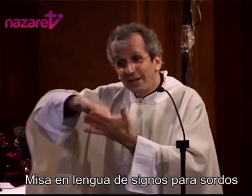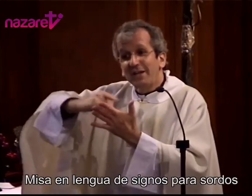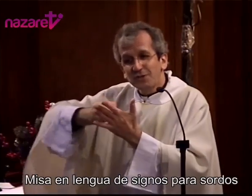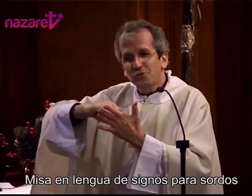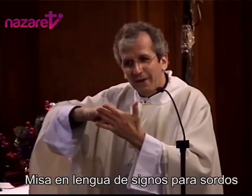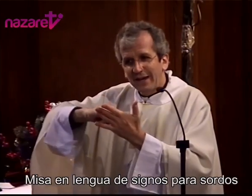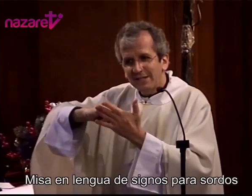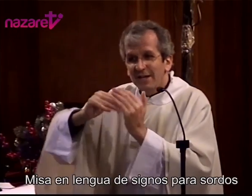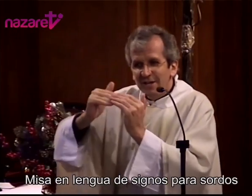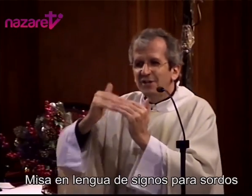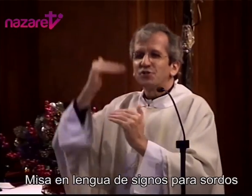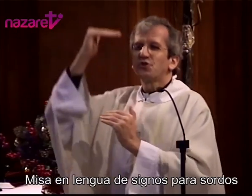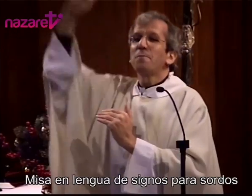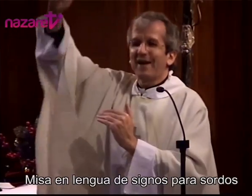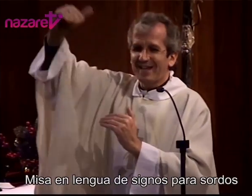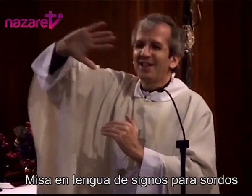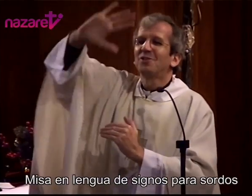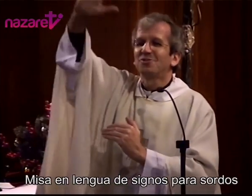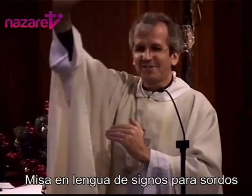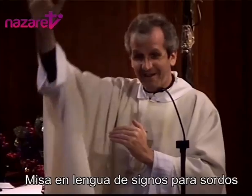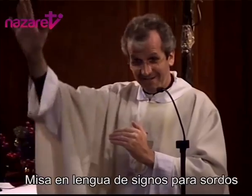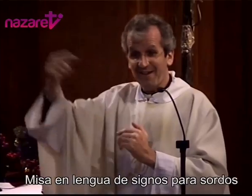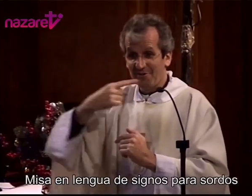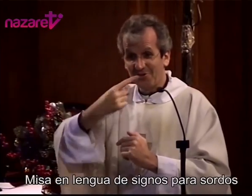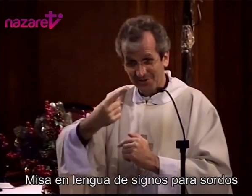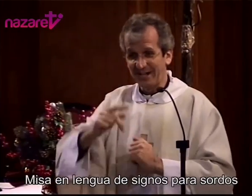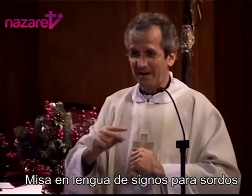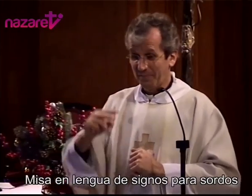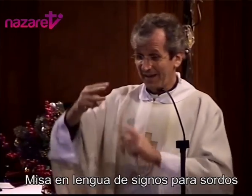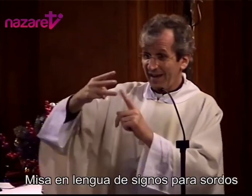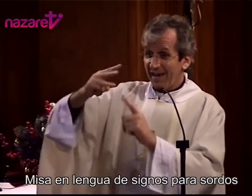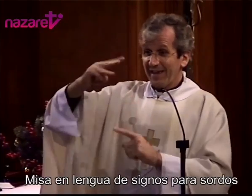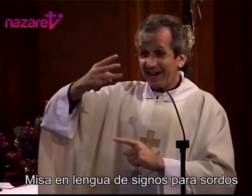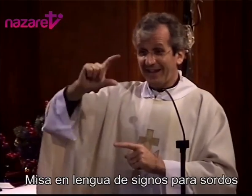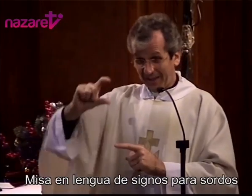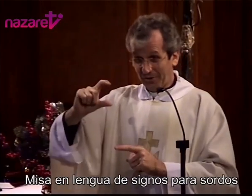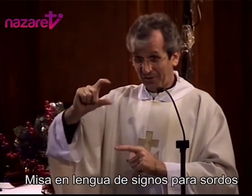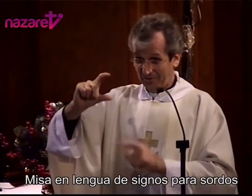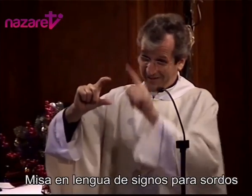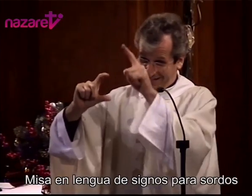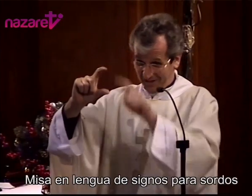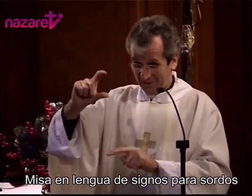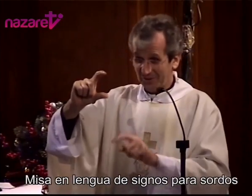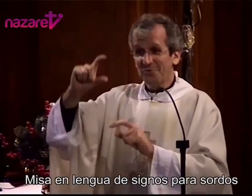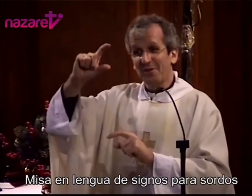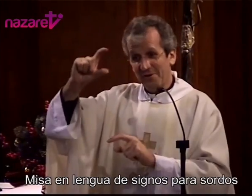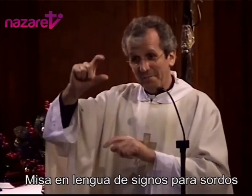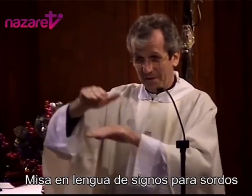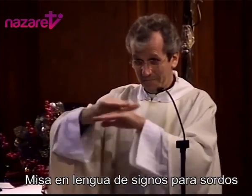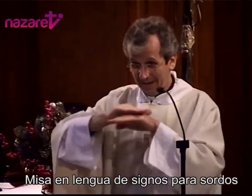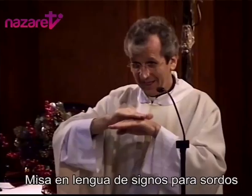caminos y sus planes son más altos que el cielo, nos dirá. Y el tercer trozo, que es todo